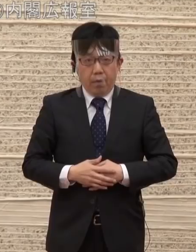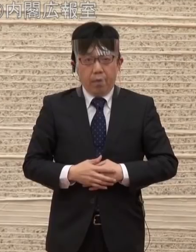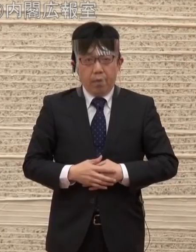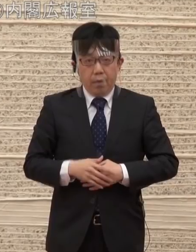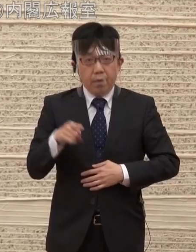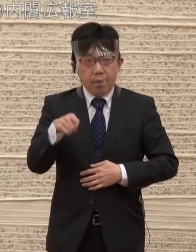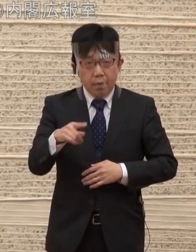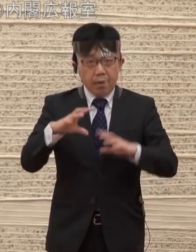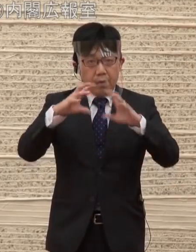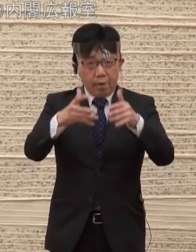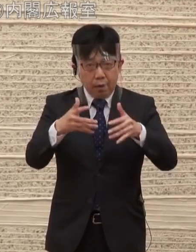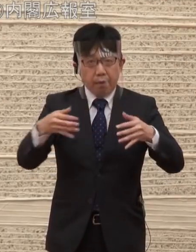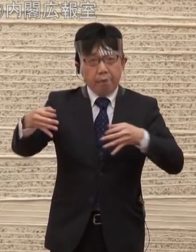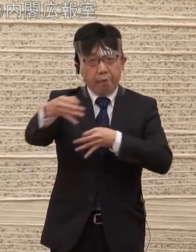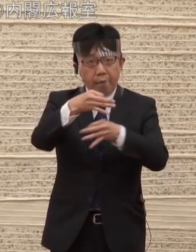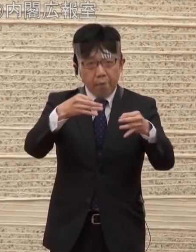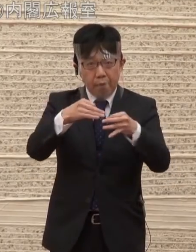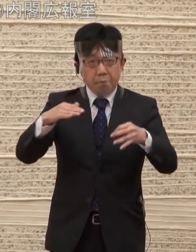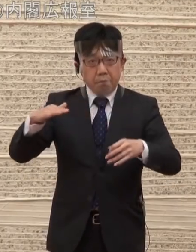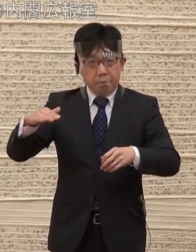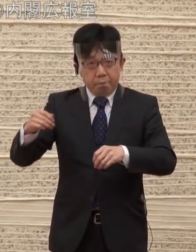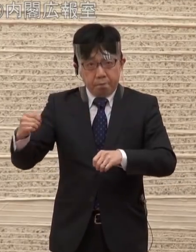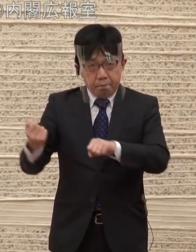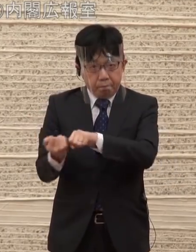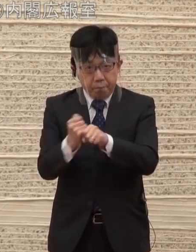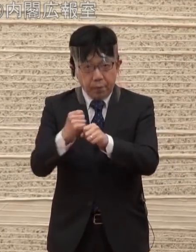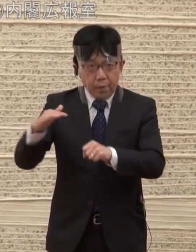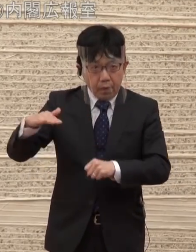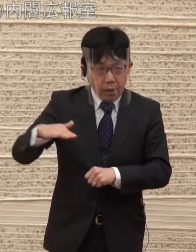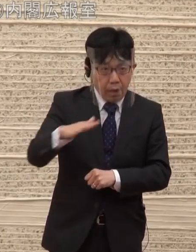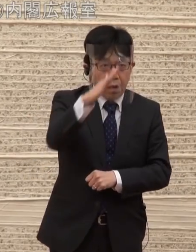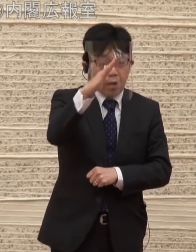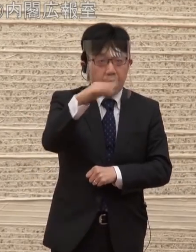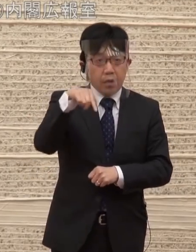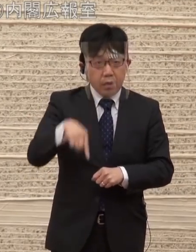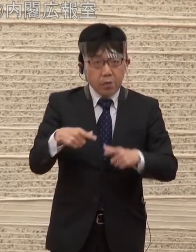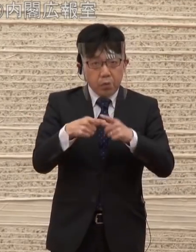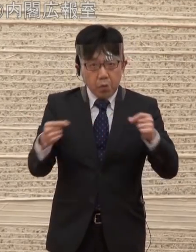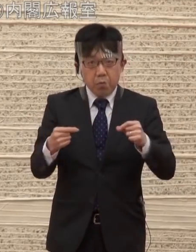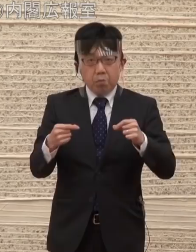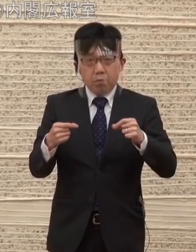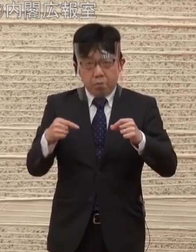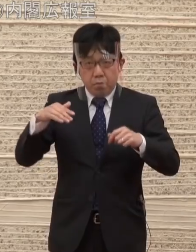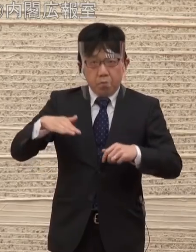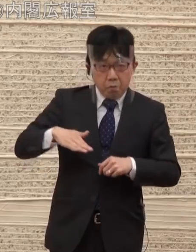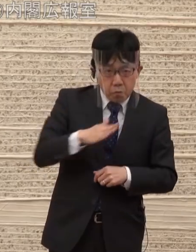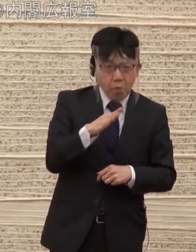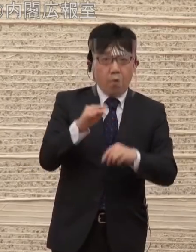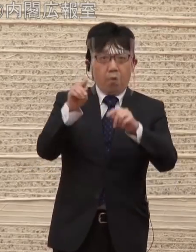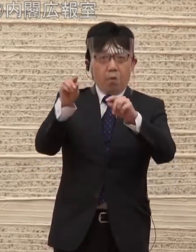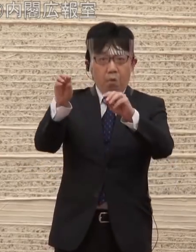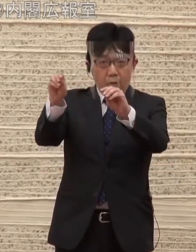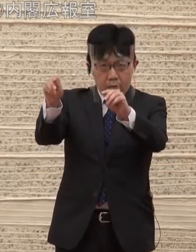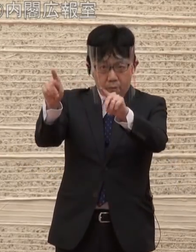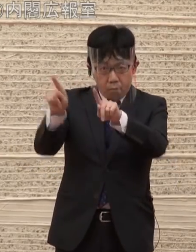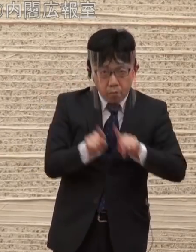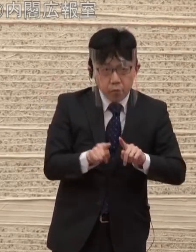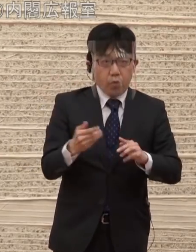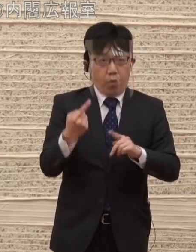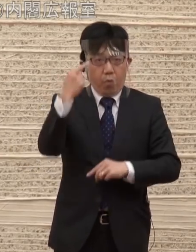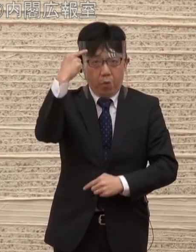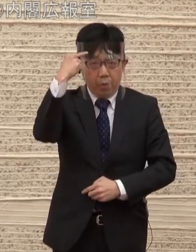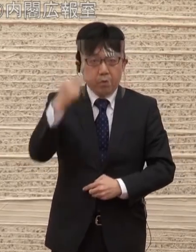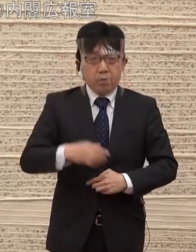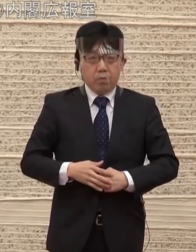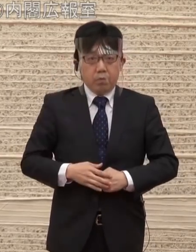なくして日本テーザーの力強い再生もありません国内で感染が